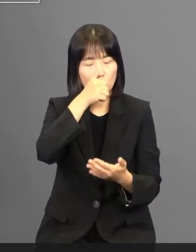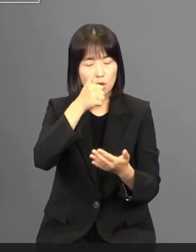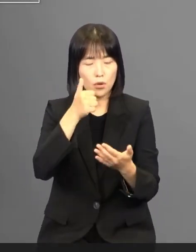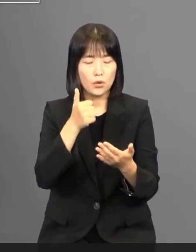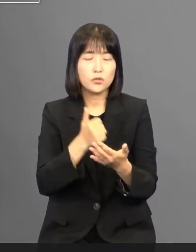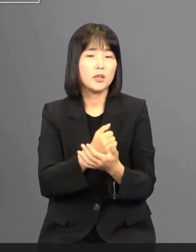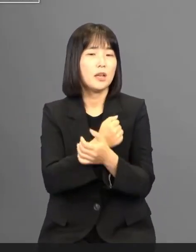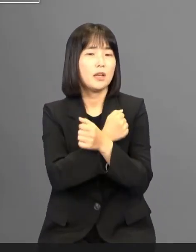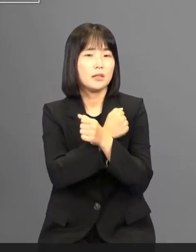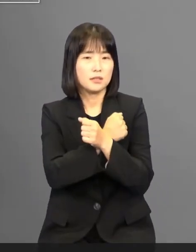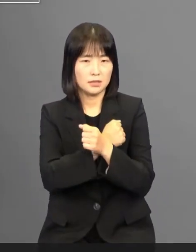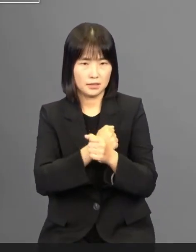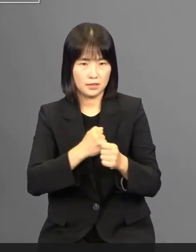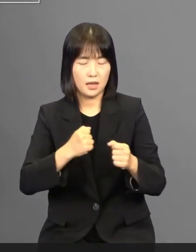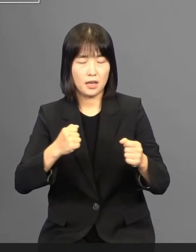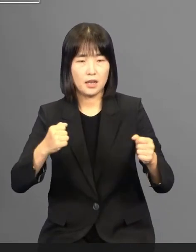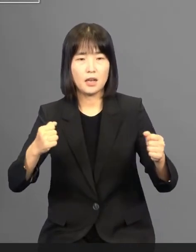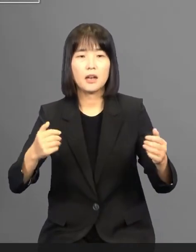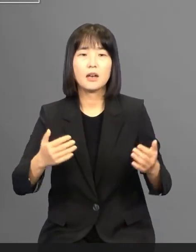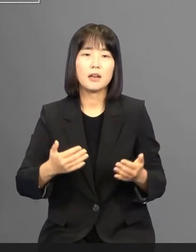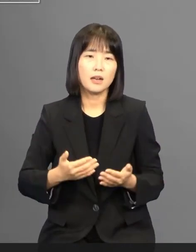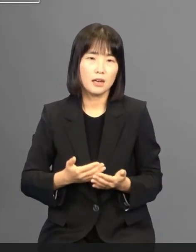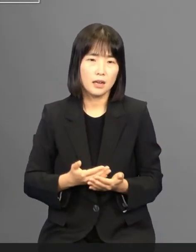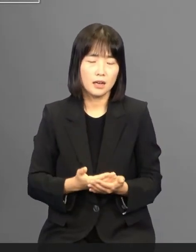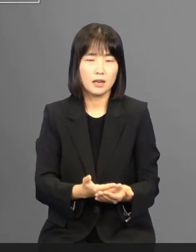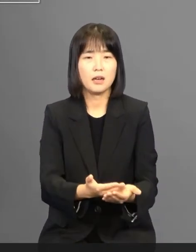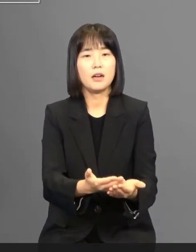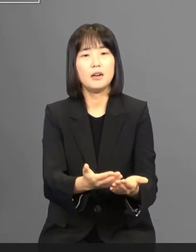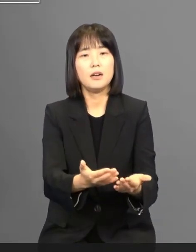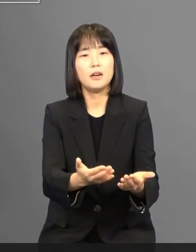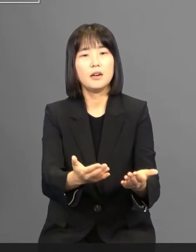듣고 죄를